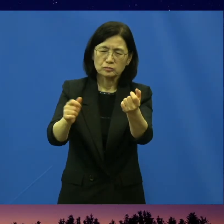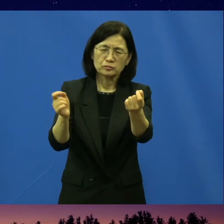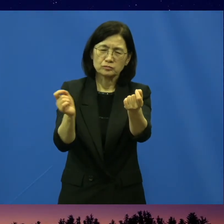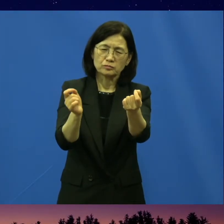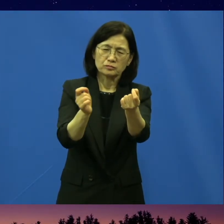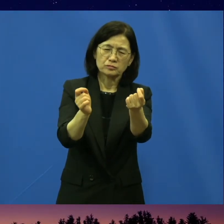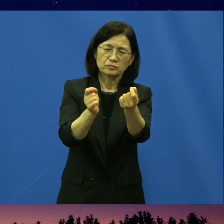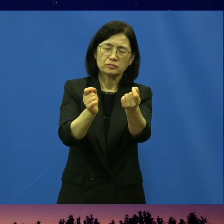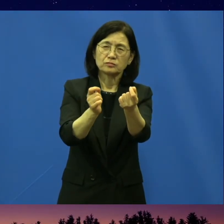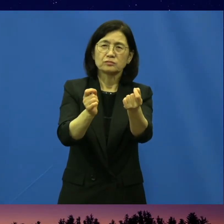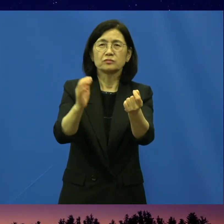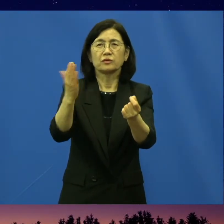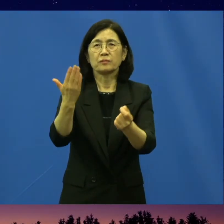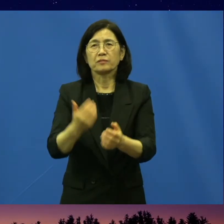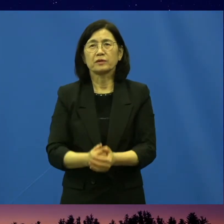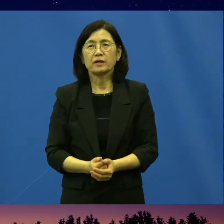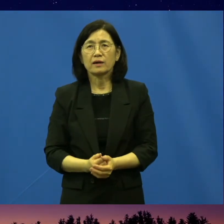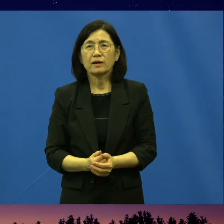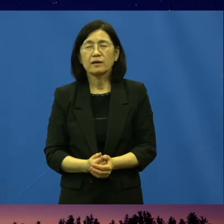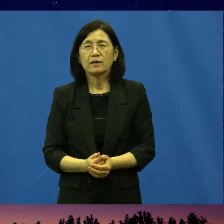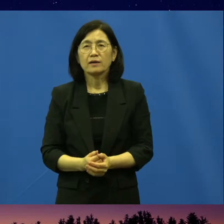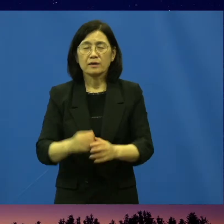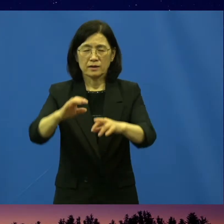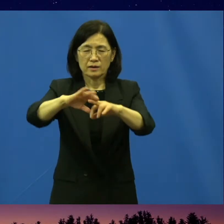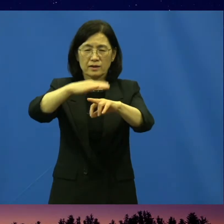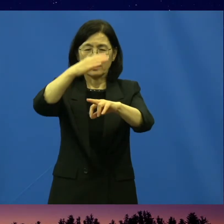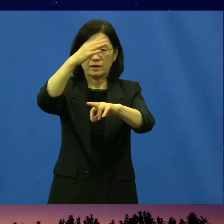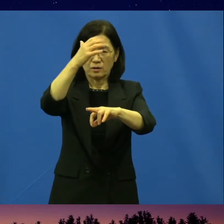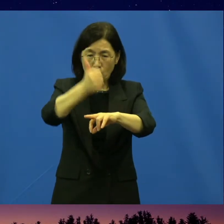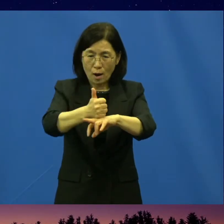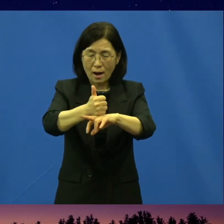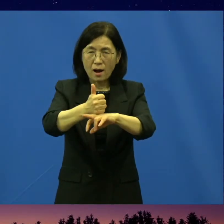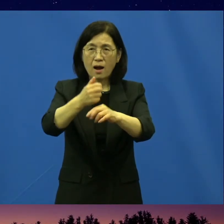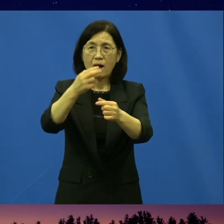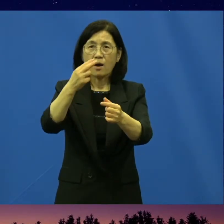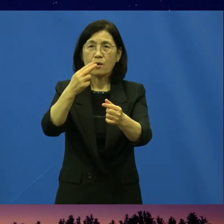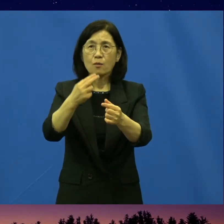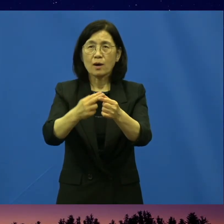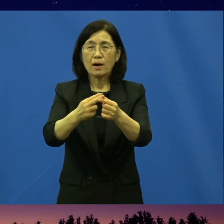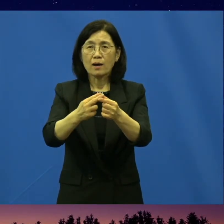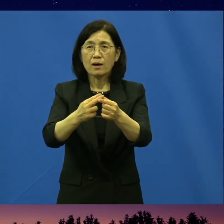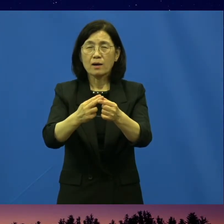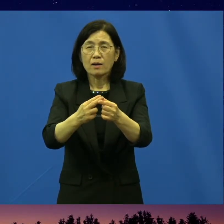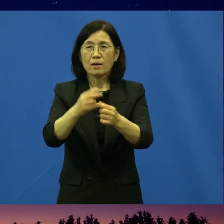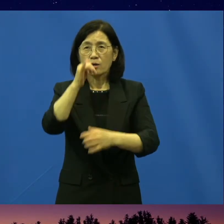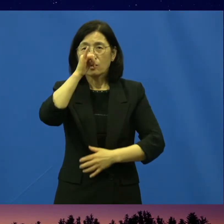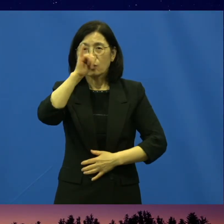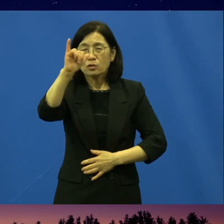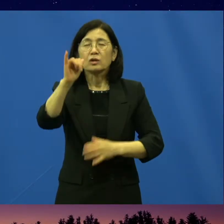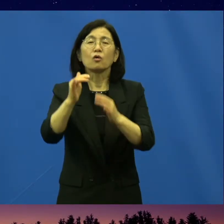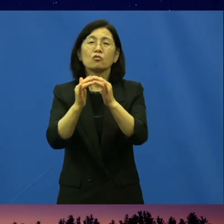여러분 황제들 있잖아요. 역사 속의 황제들, 영웅들. 유명한 영웅들이